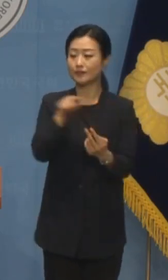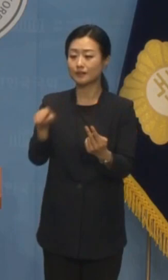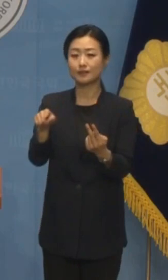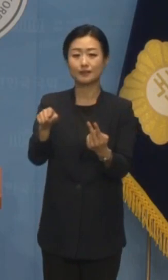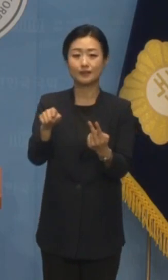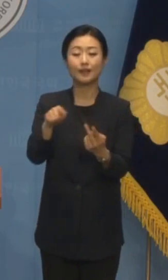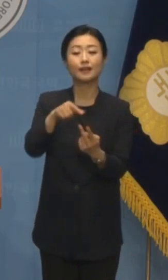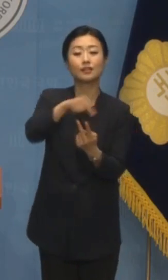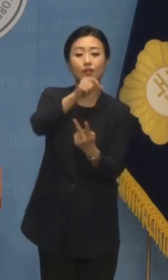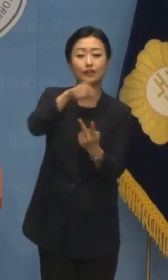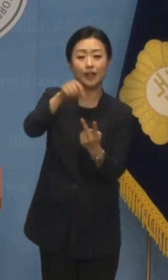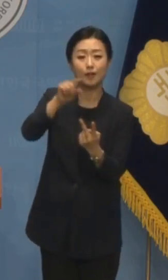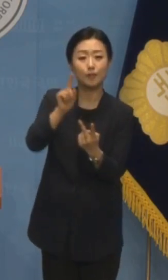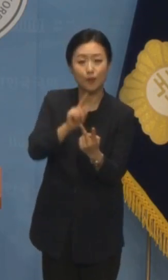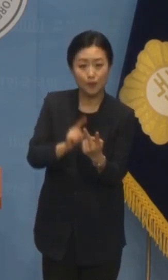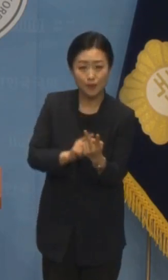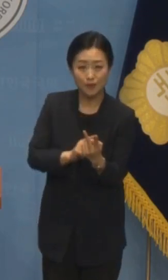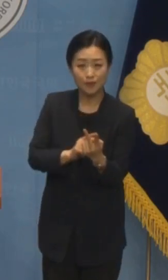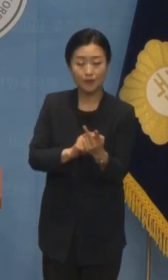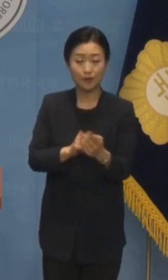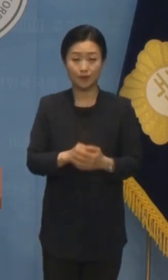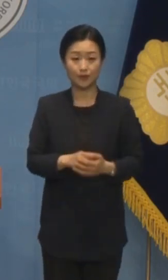순간에 우리가 놓여 있는 것입니다.